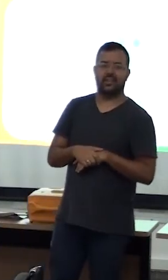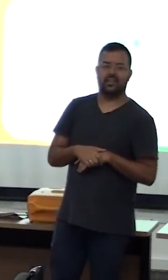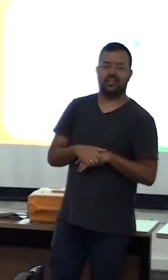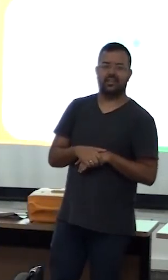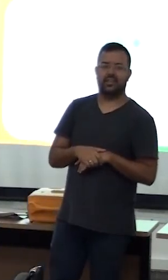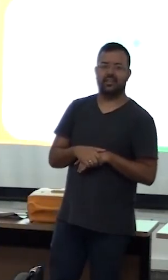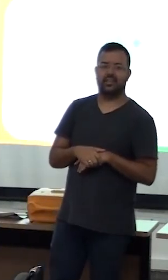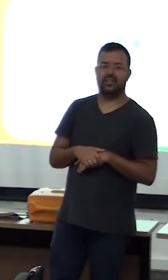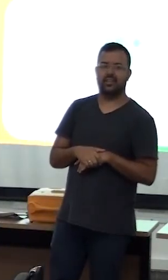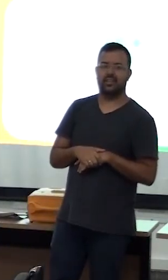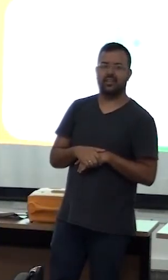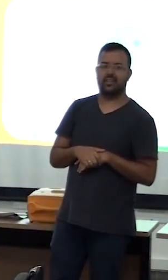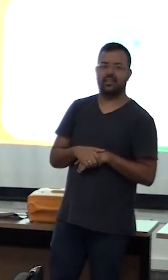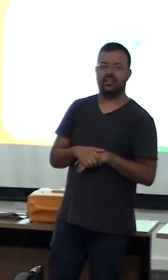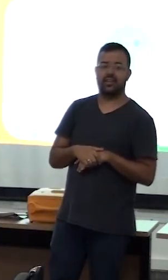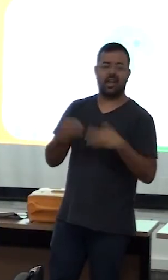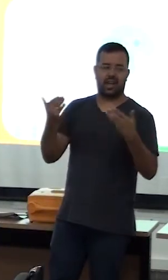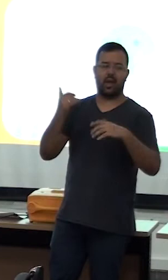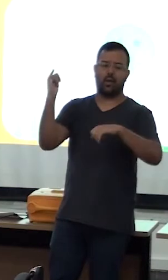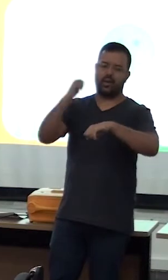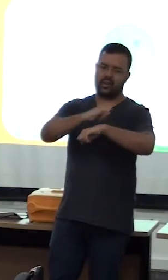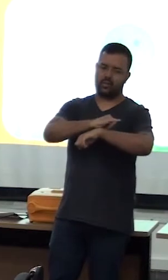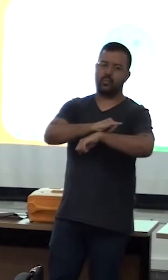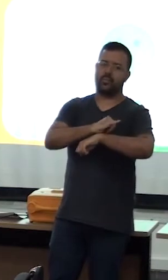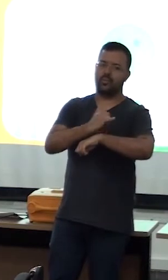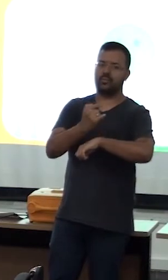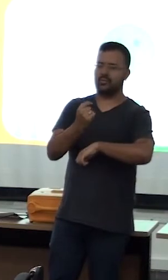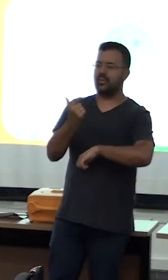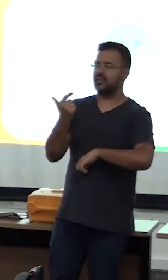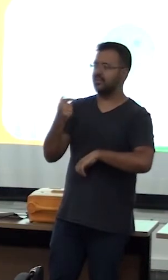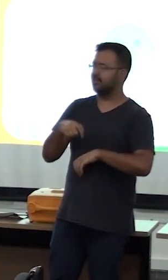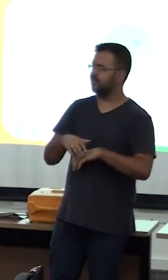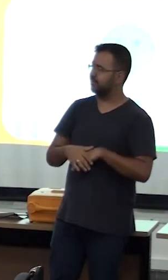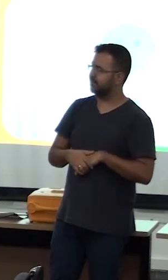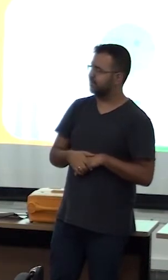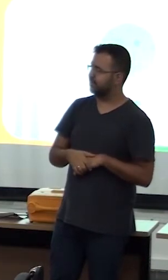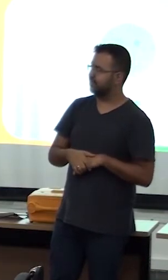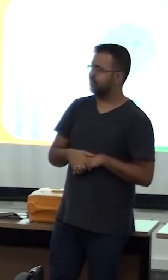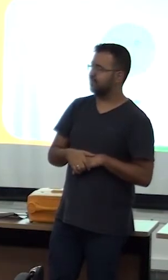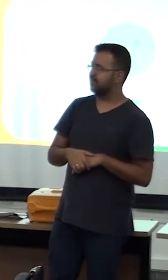Agora ela está lá no aeroporto. Já está já em viagem para o exterior.